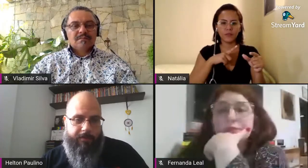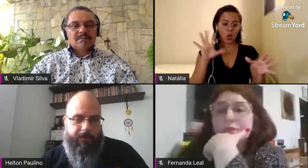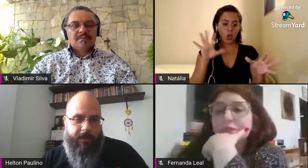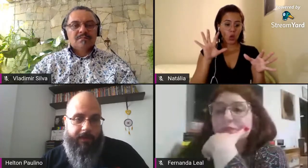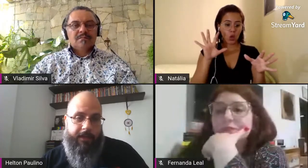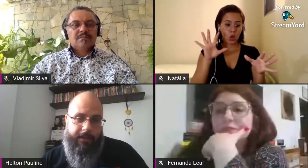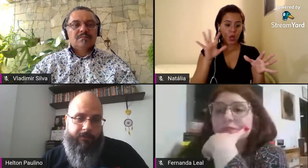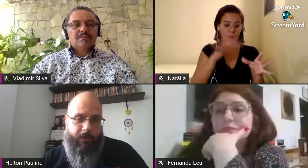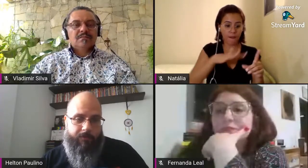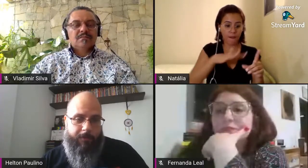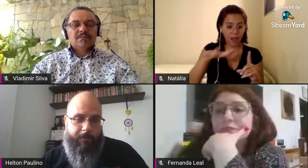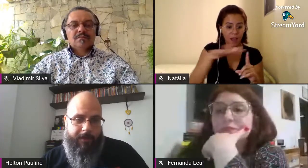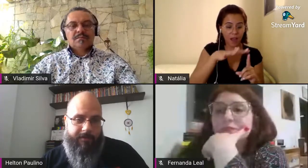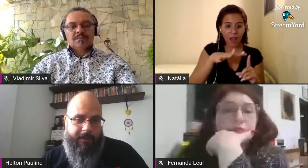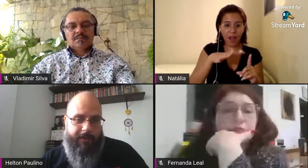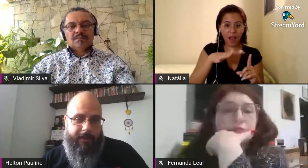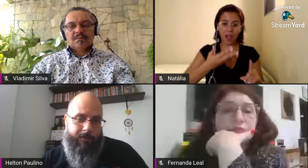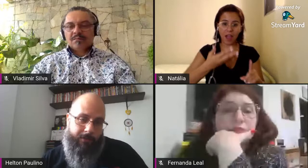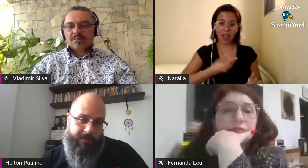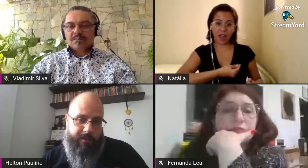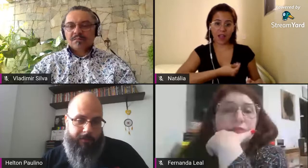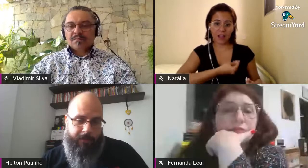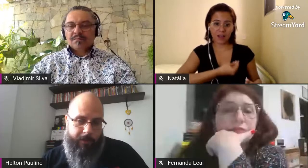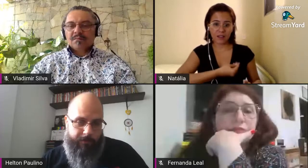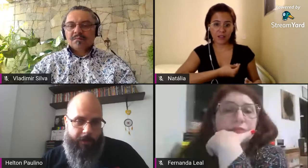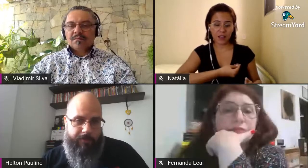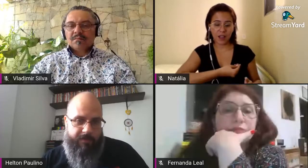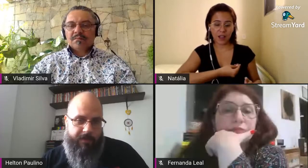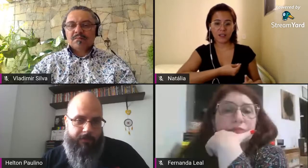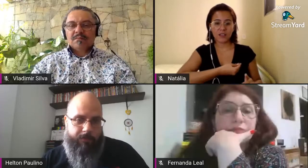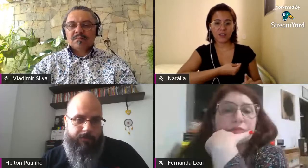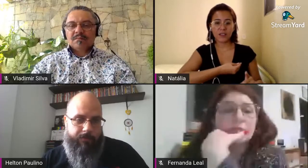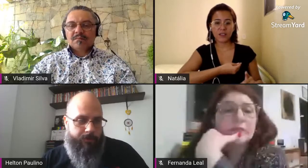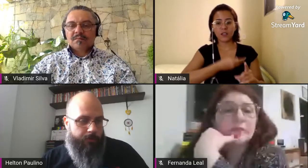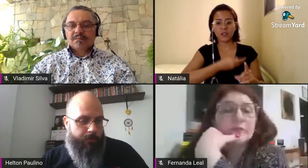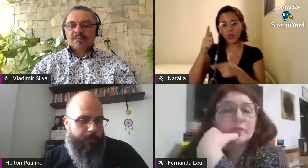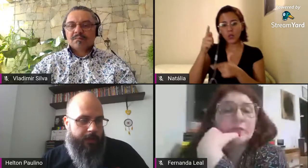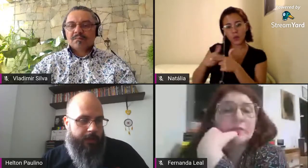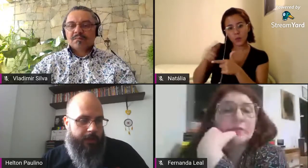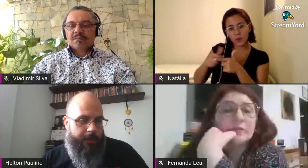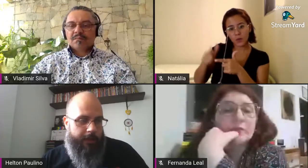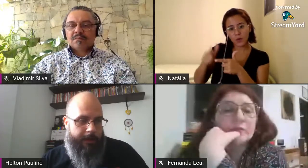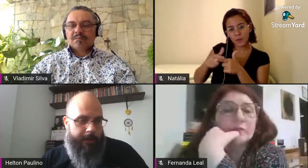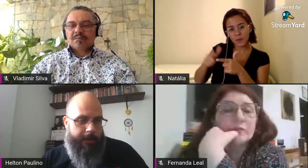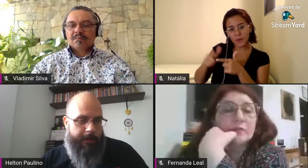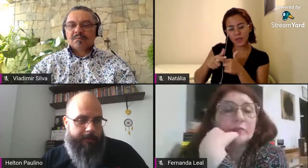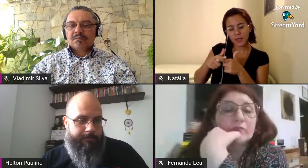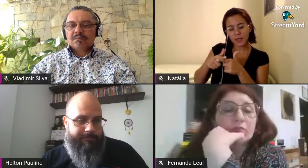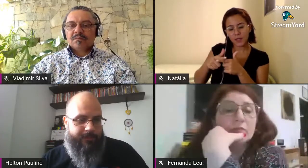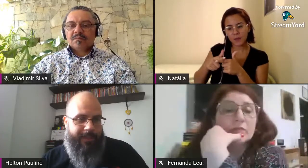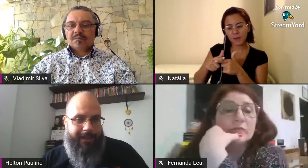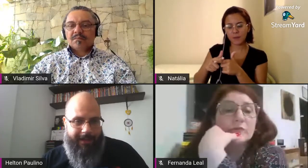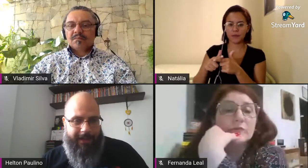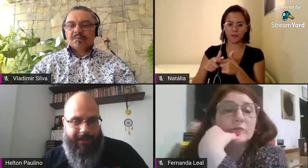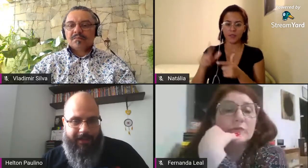mesmo tempo, criando novos problemas que é aquilo. Por exemplo, eu me sinto muito